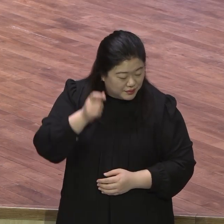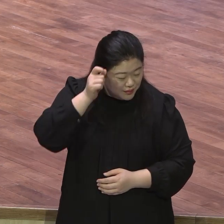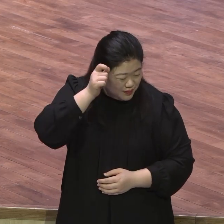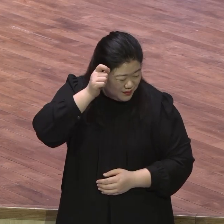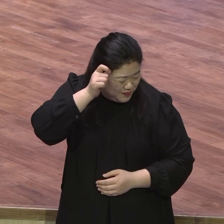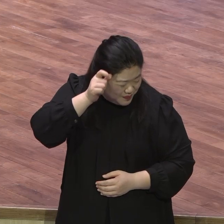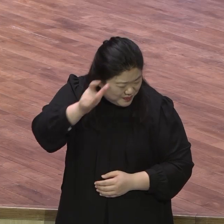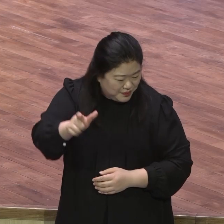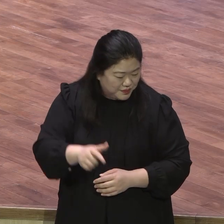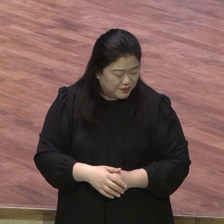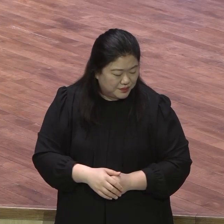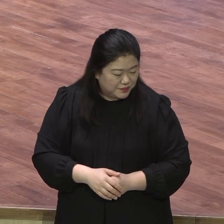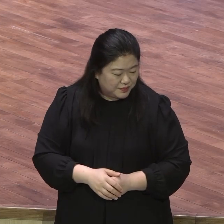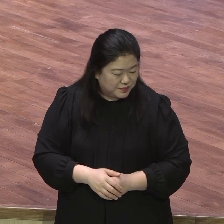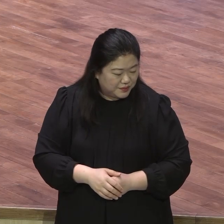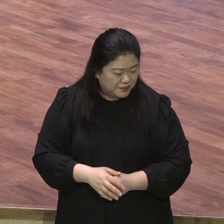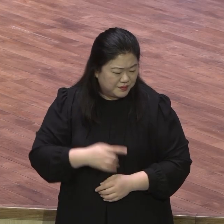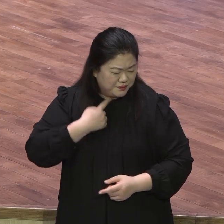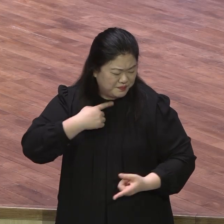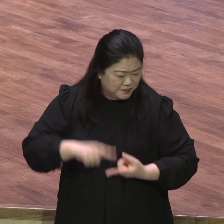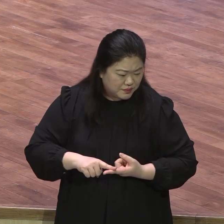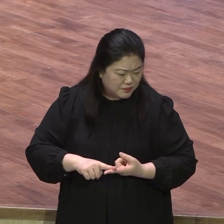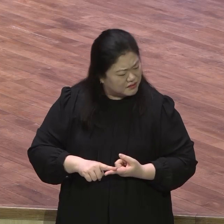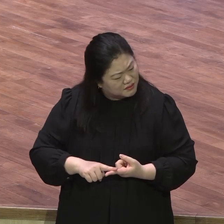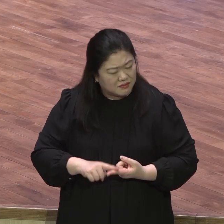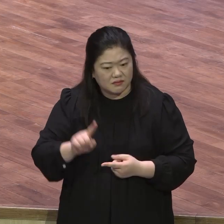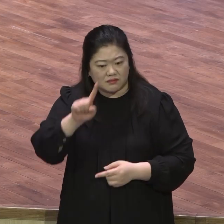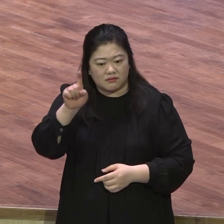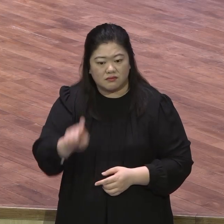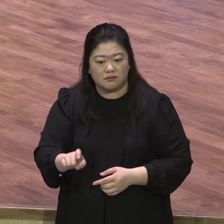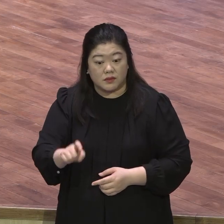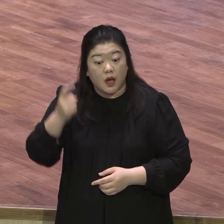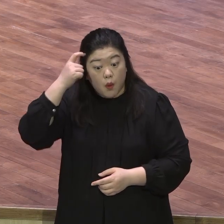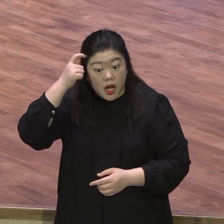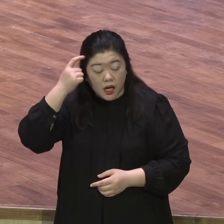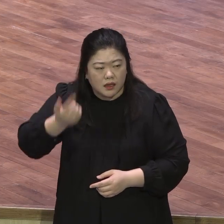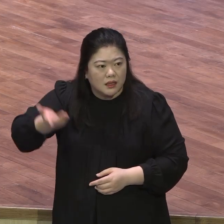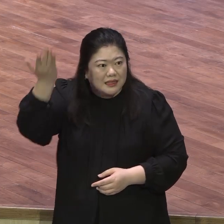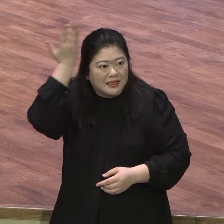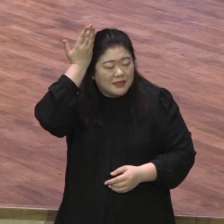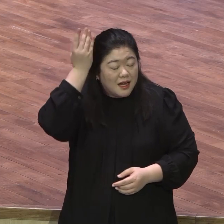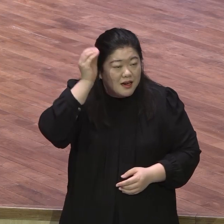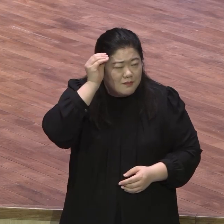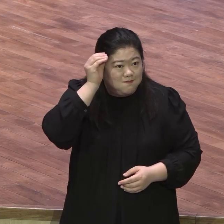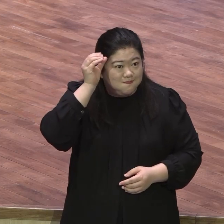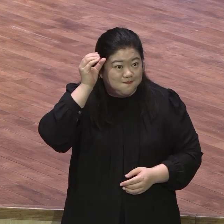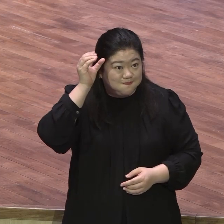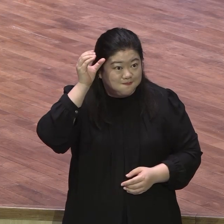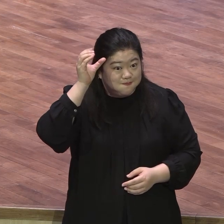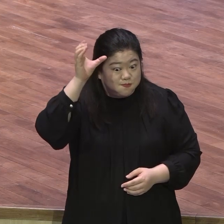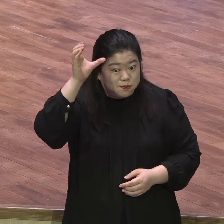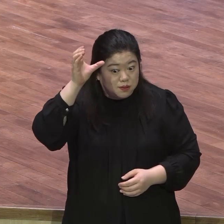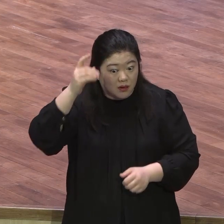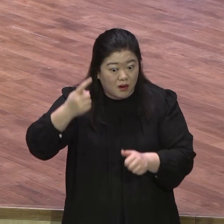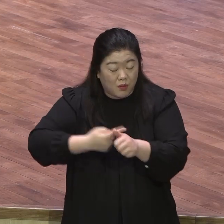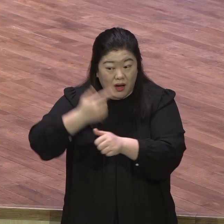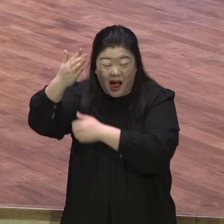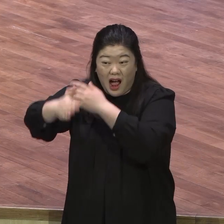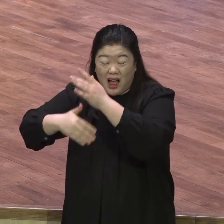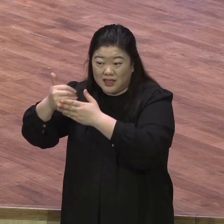지식이 자기 경험이 너무 많아서 하나님 말씀이 들어가서 영향을 못 받아 참고만 돼 모든 걸 자기가 다해 자기가